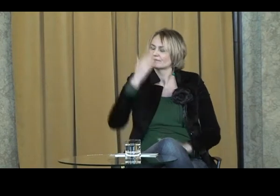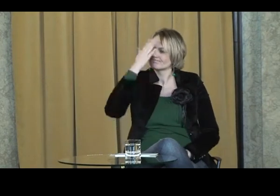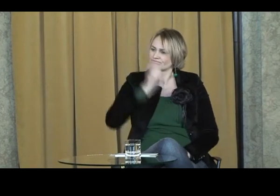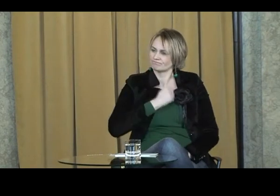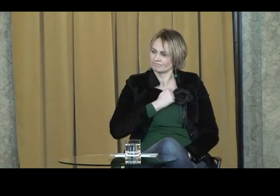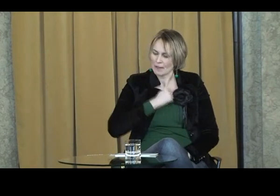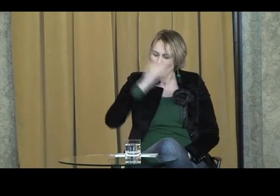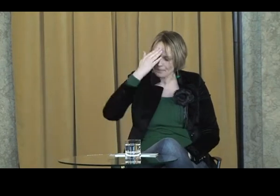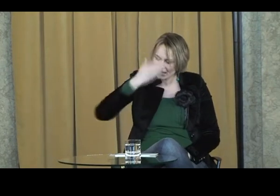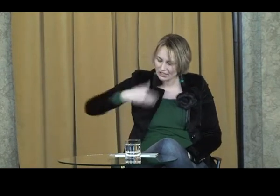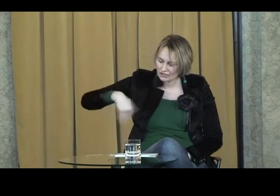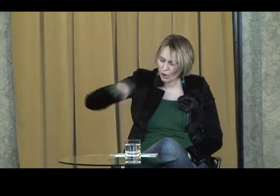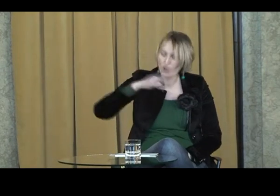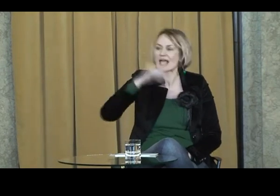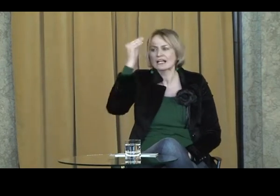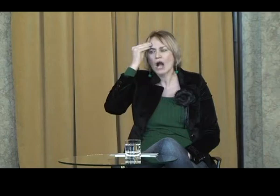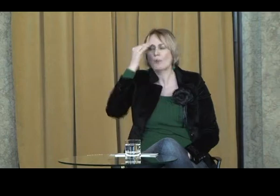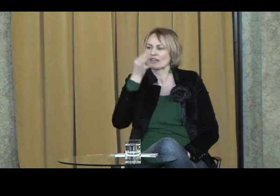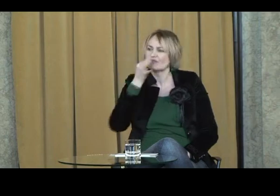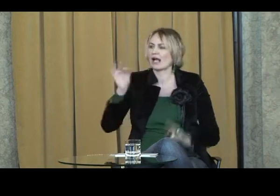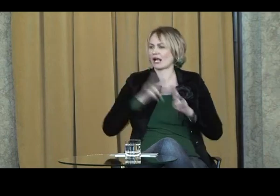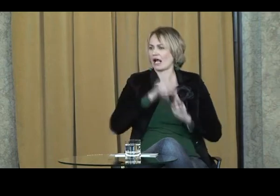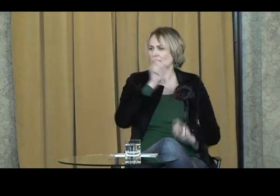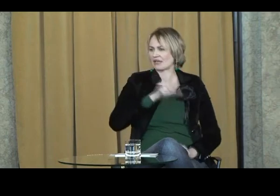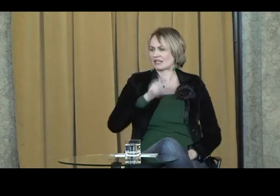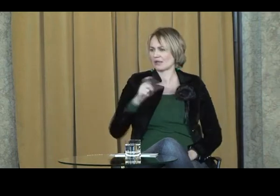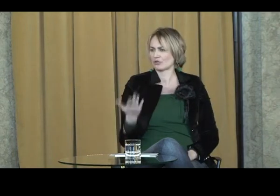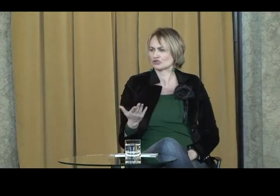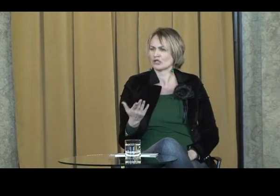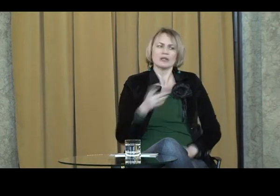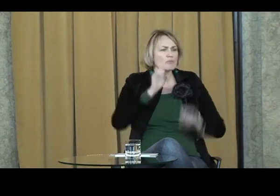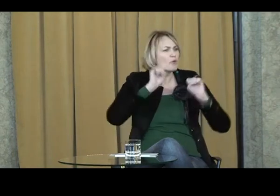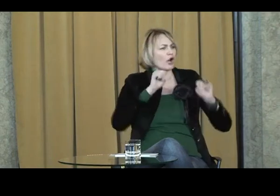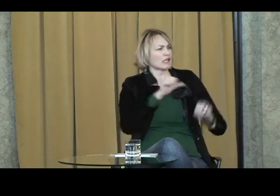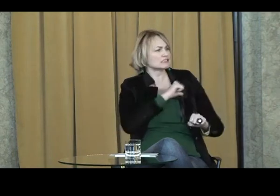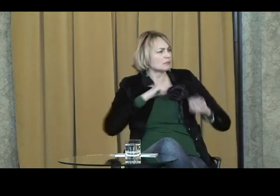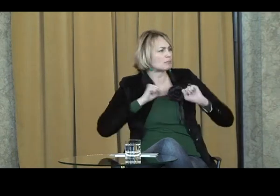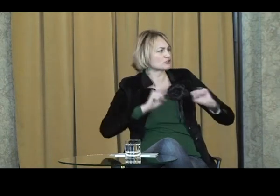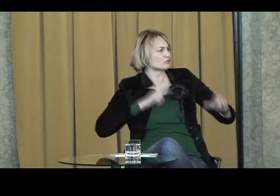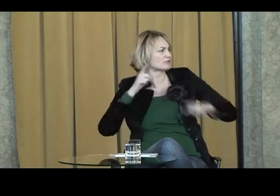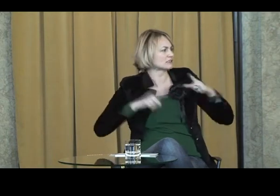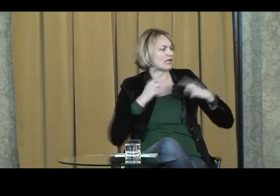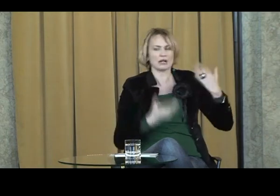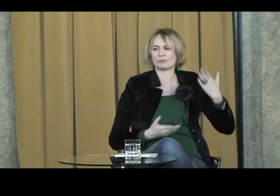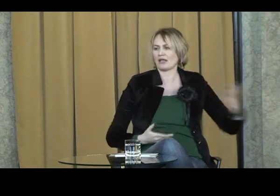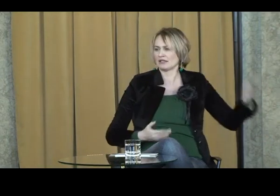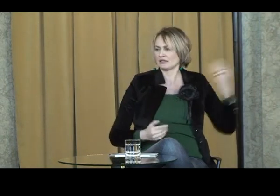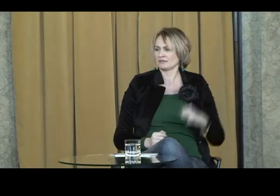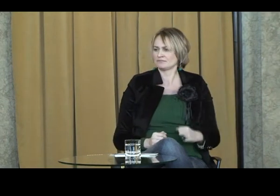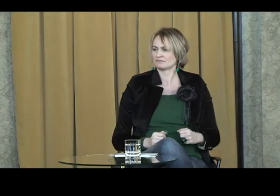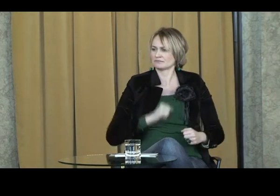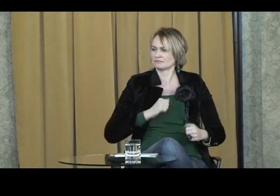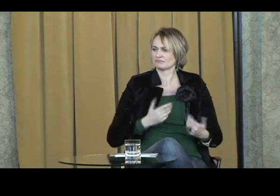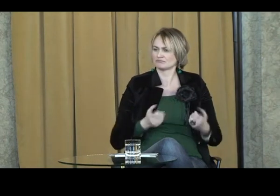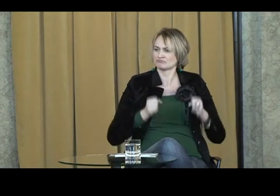Wir sagen, bekehret euch, glaubt an die Fähigkeiten von behinderten Menschen aufs selbstbestimmte